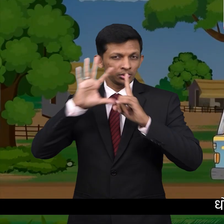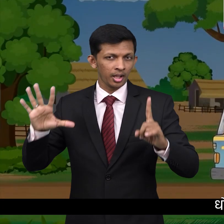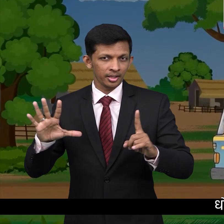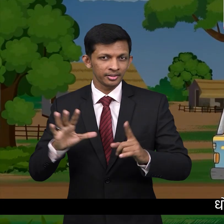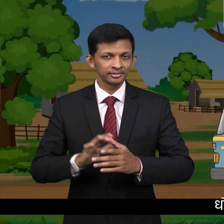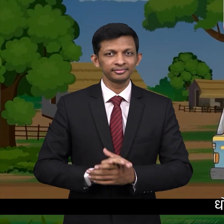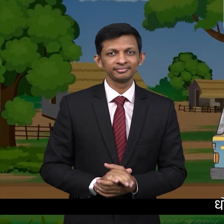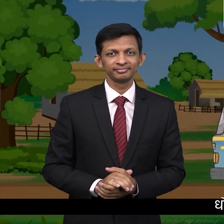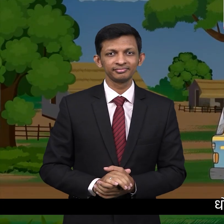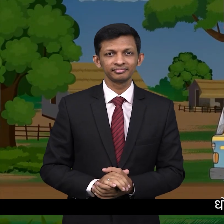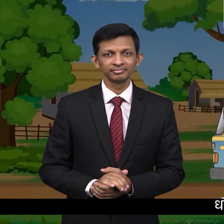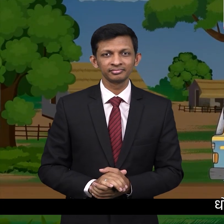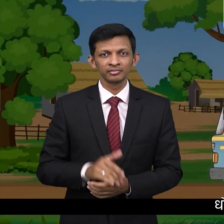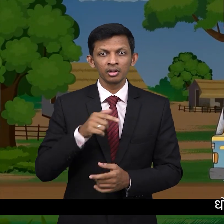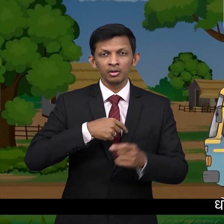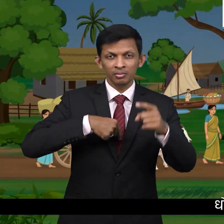धोकादायक प्रवास.